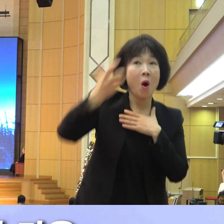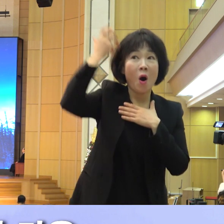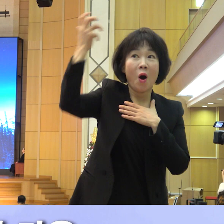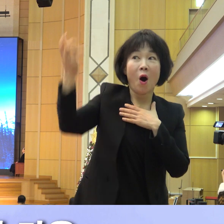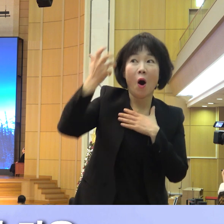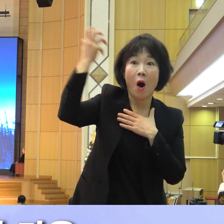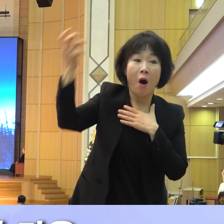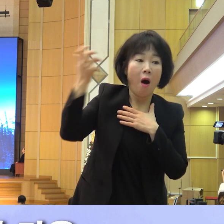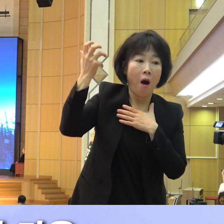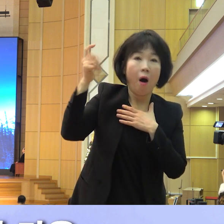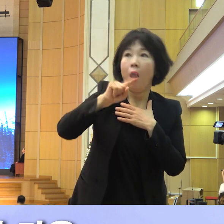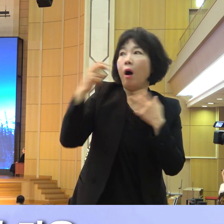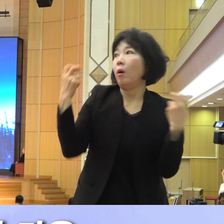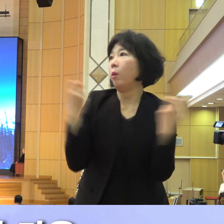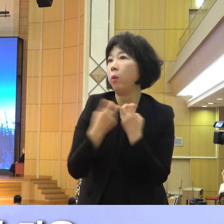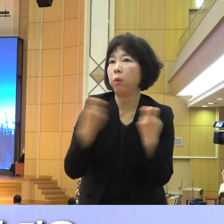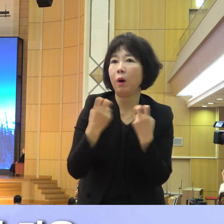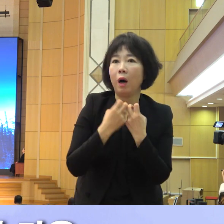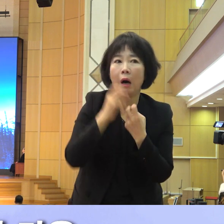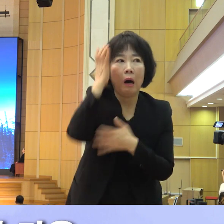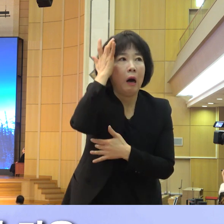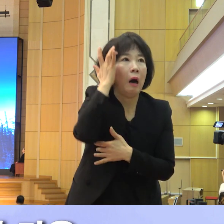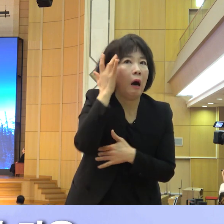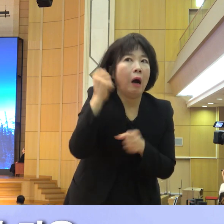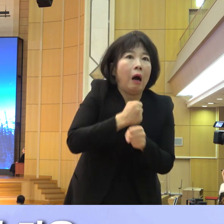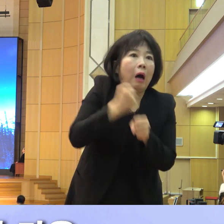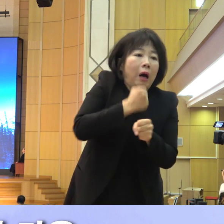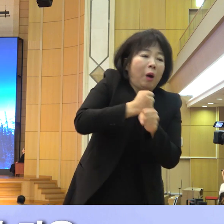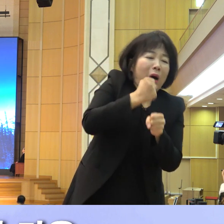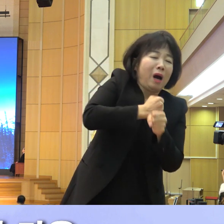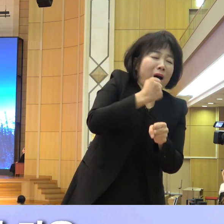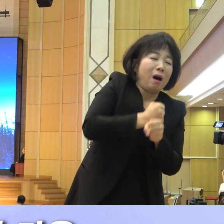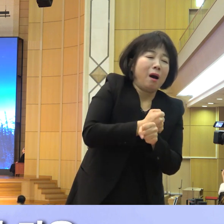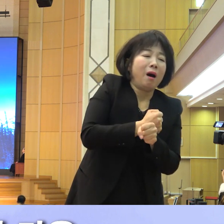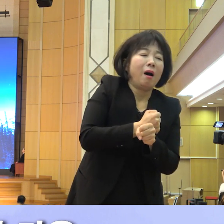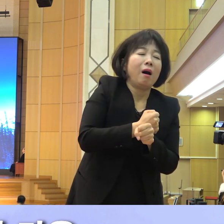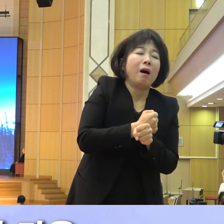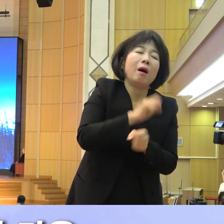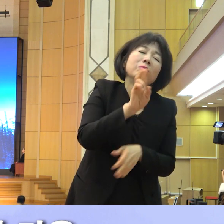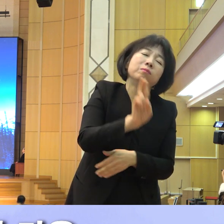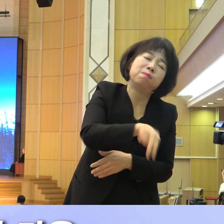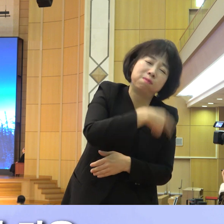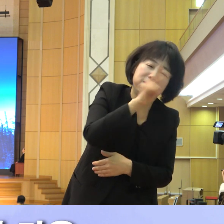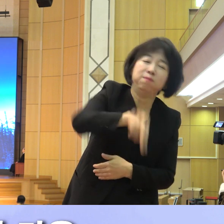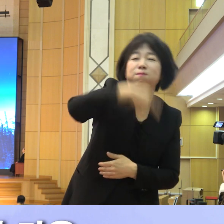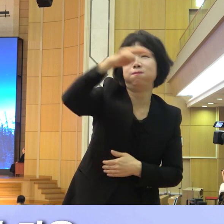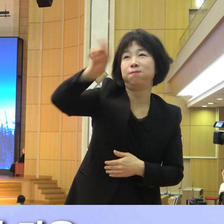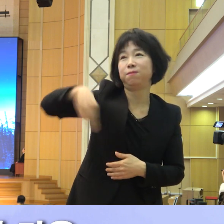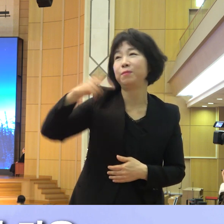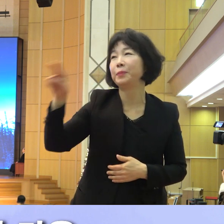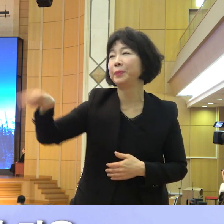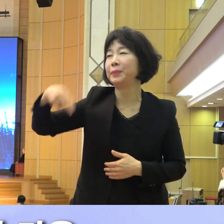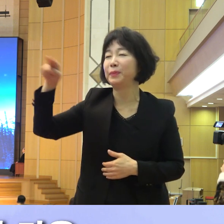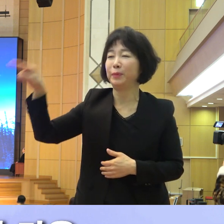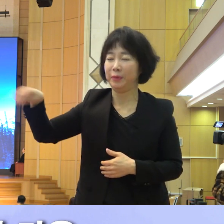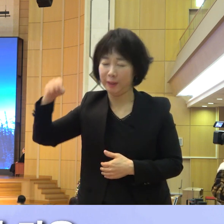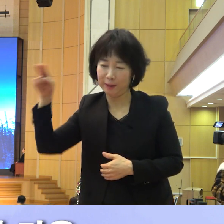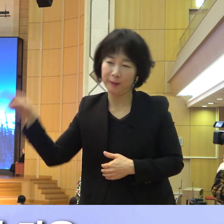영혼 어찌할 바를 몰라 헤매이고